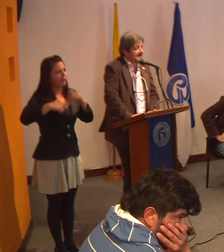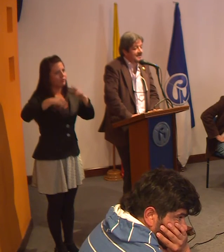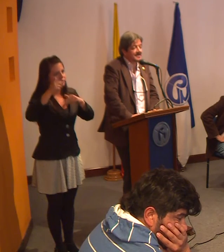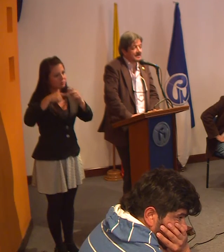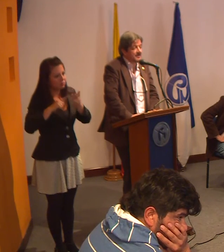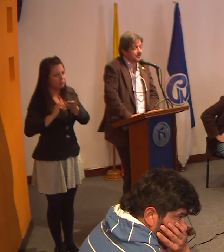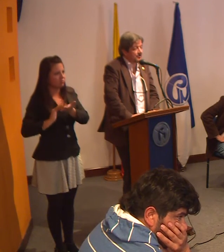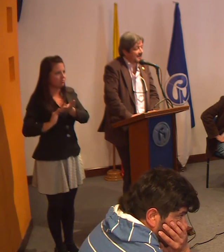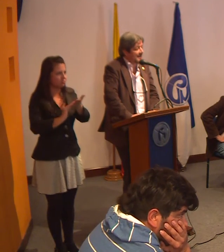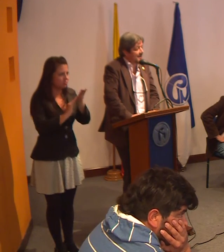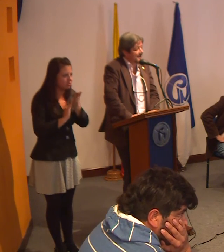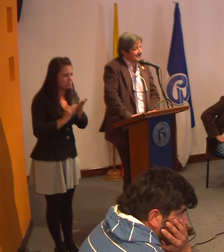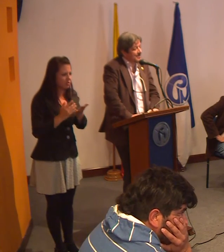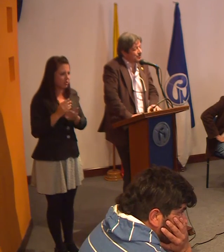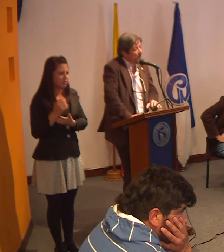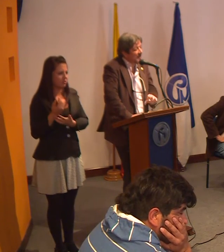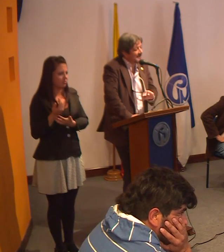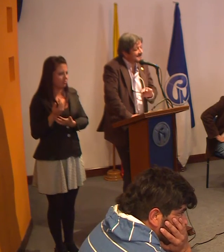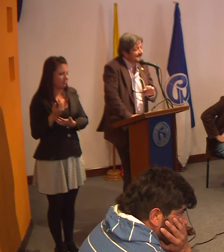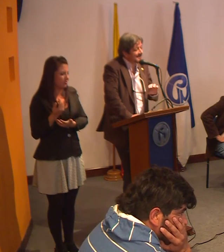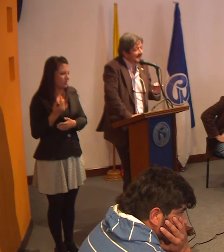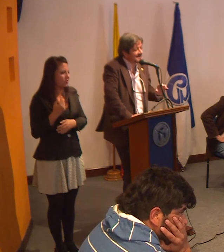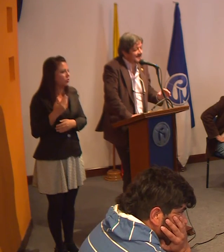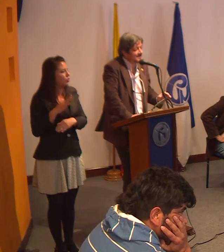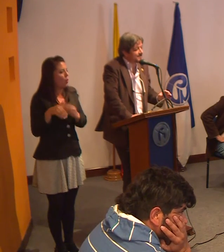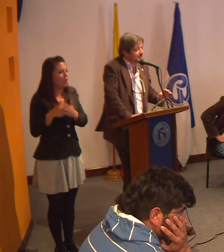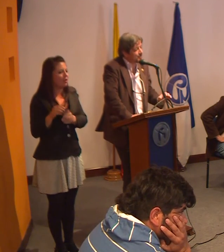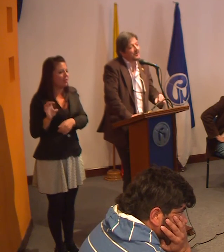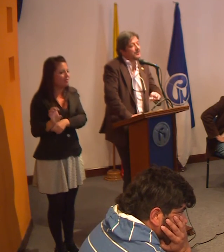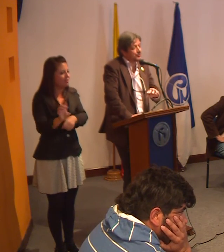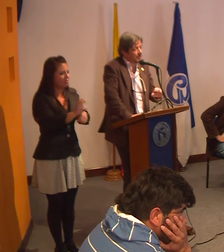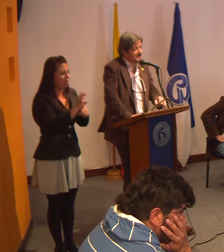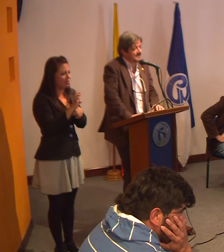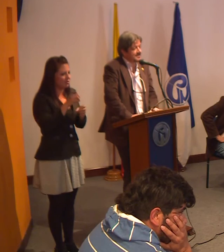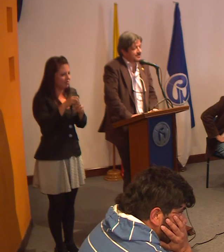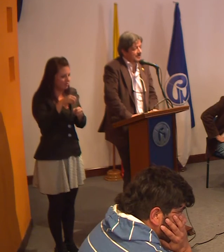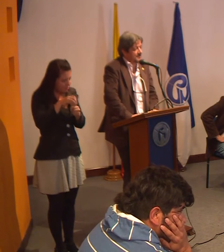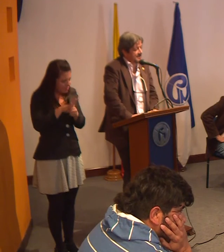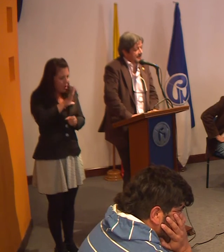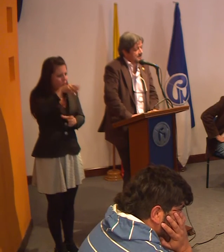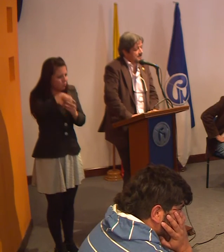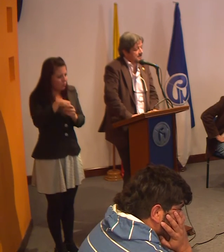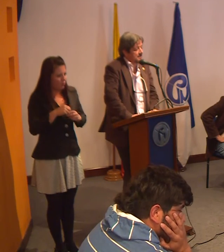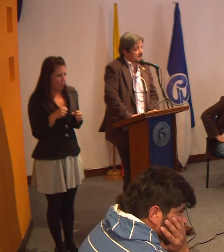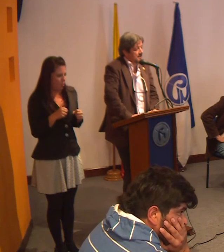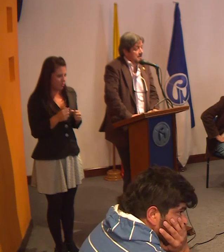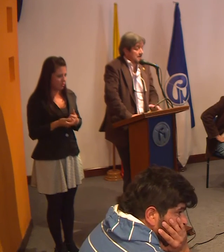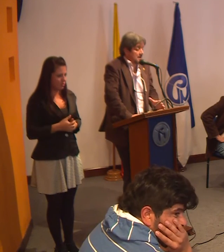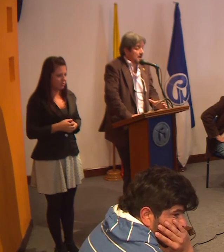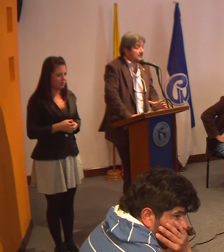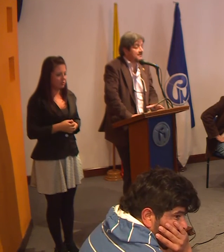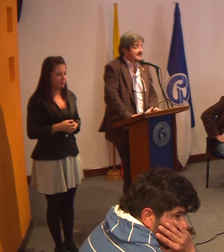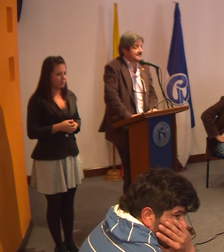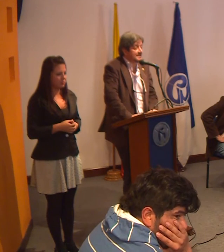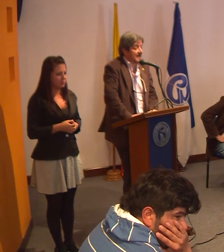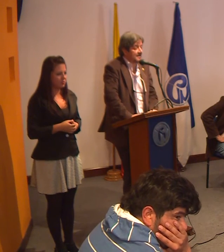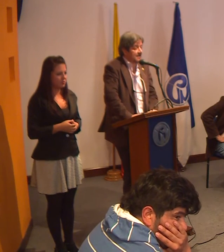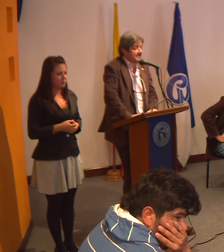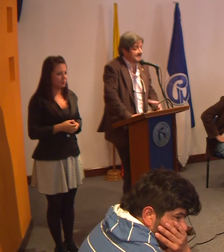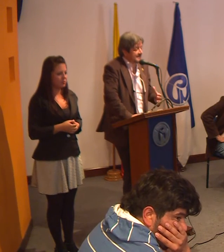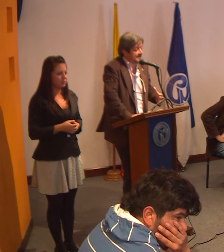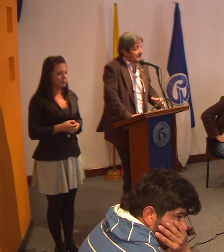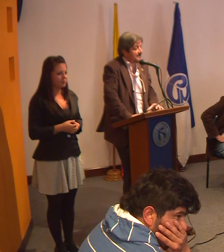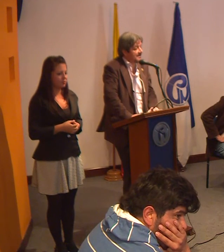remodelación, interventoría de todas las entidades del distrito en todo el Distrito Capital. La